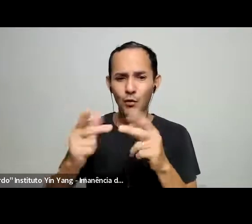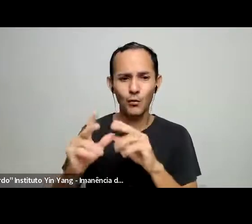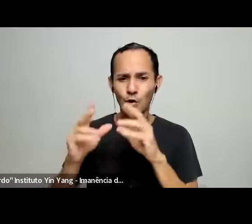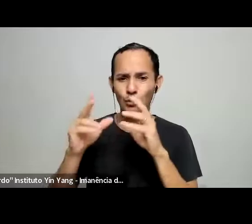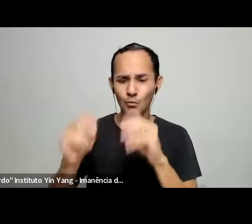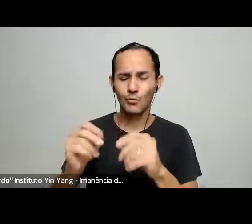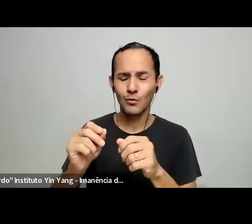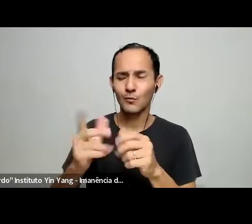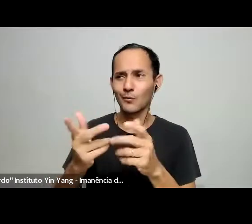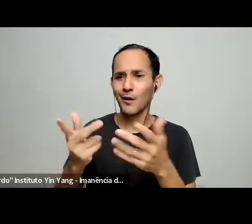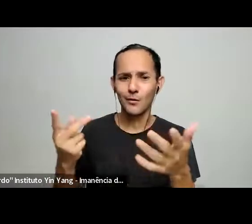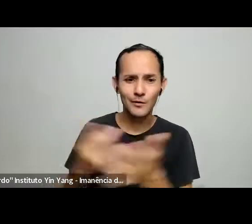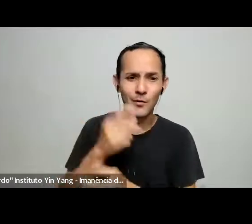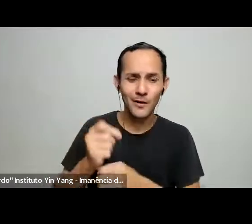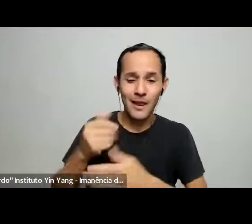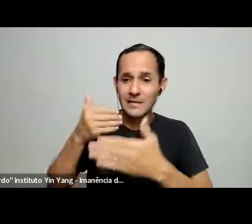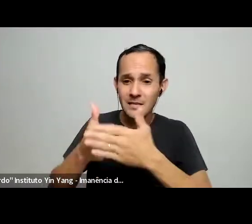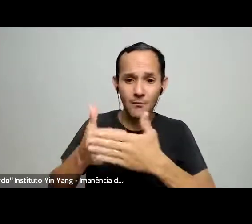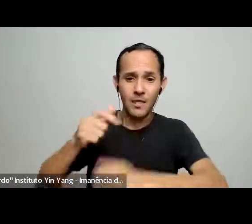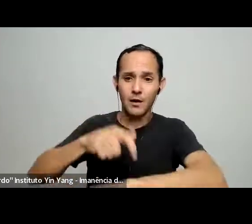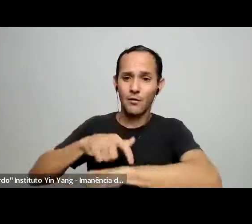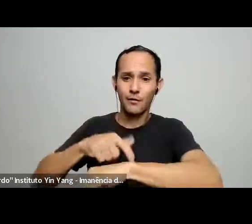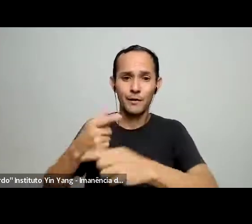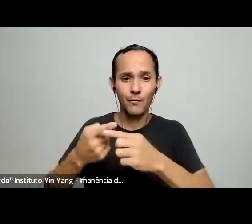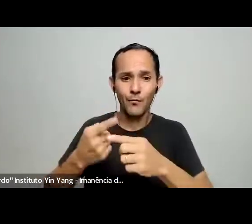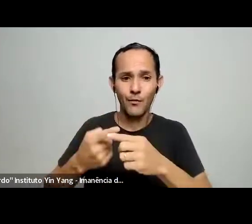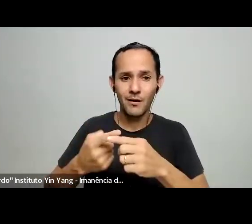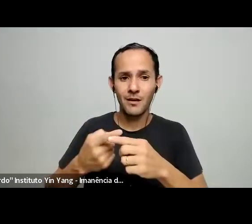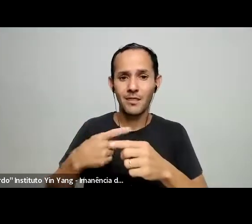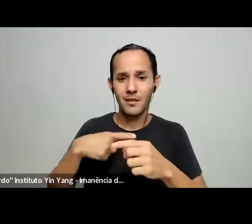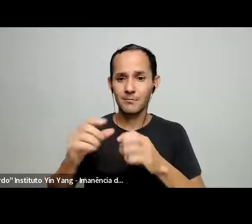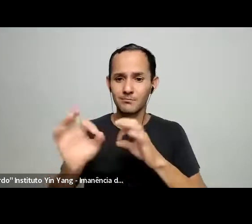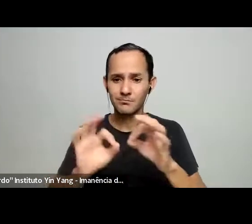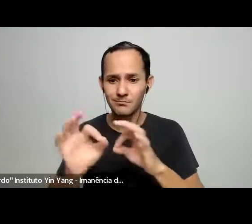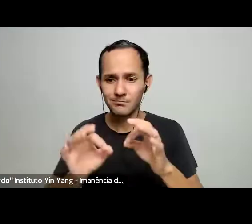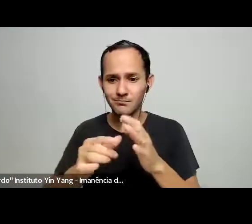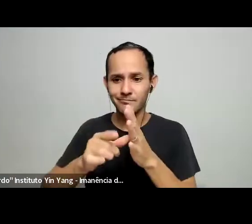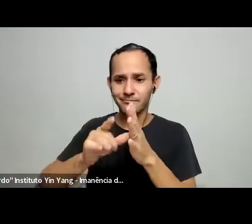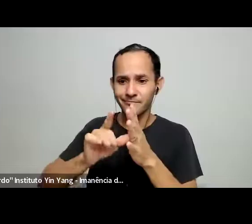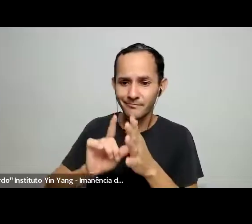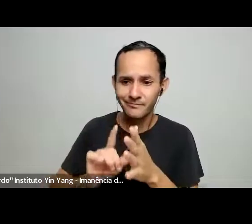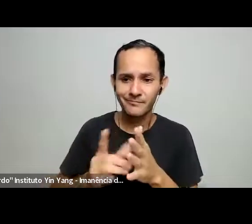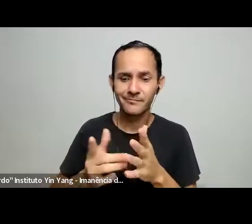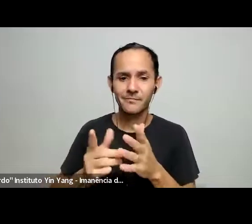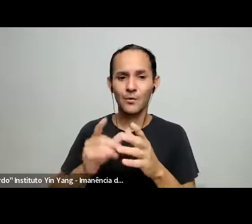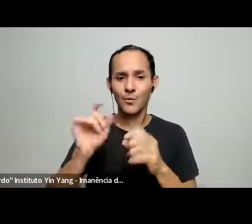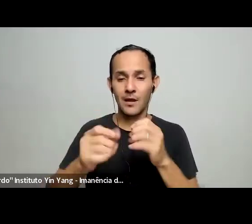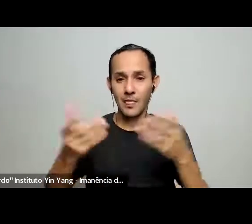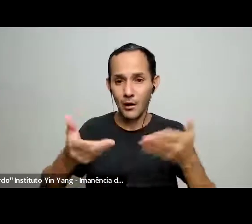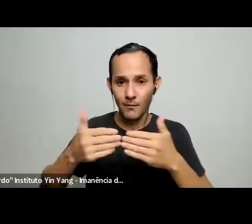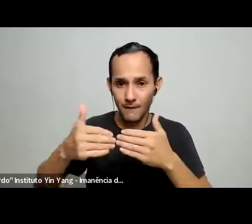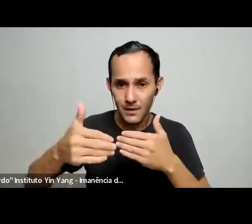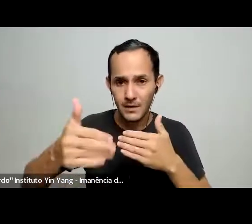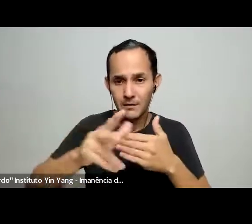feito assim, em cima, porque tem todo um procedimento, tudo que for feito a partir de agora, e a gente vai explicar isso